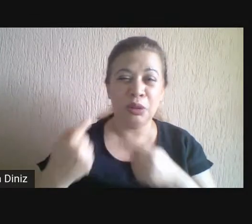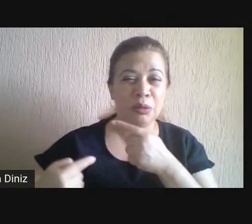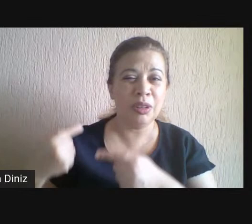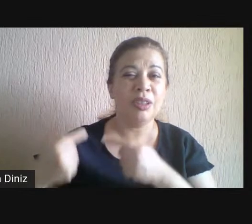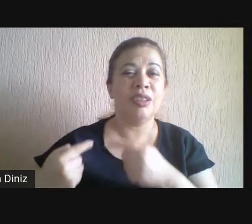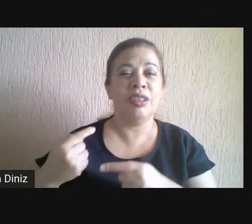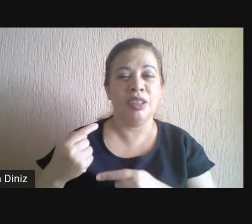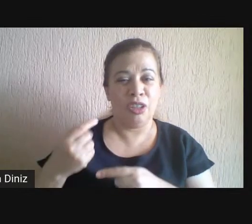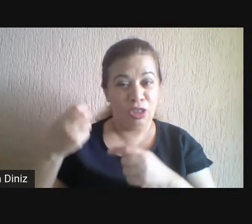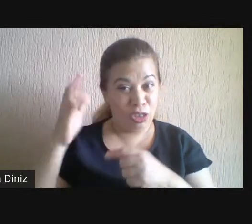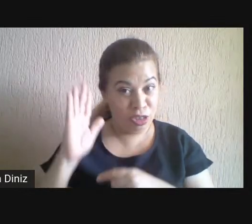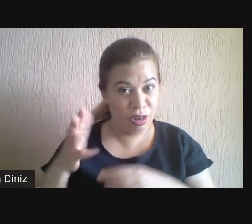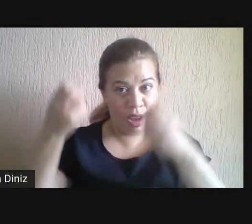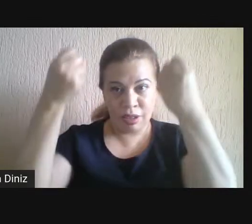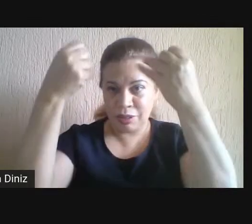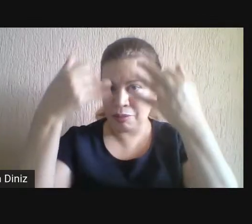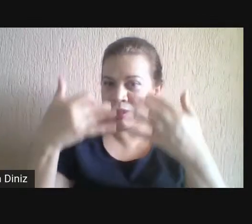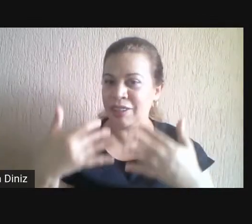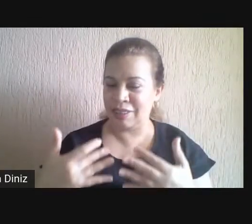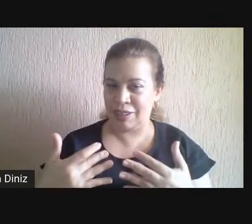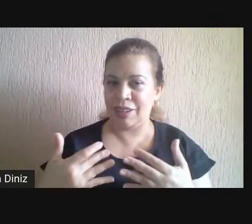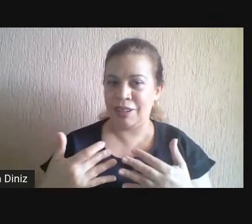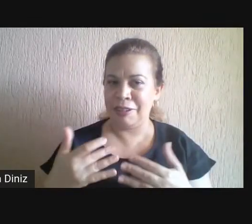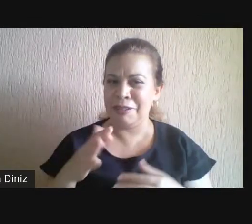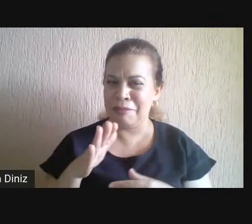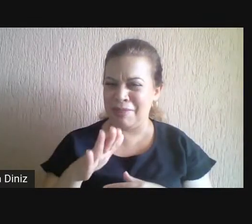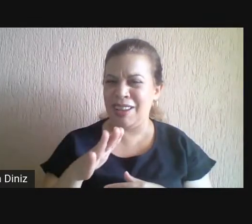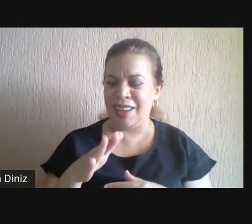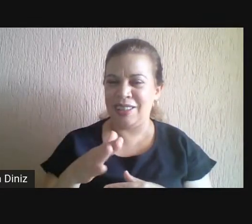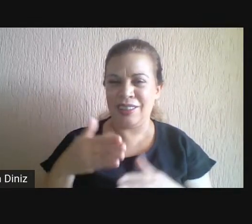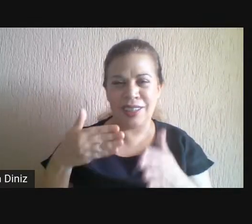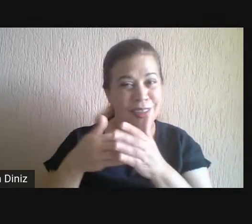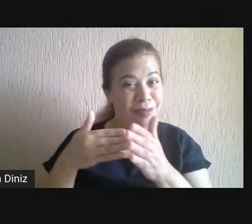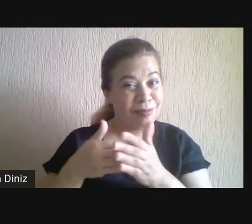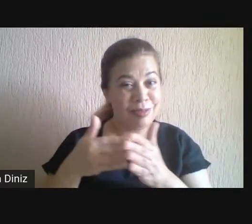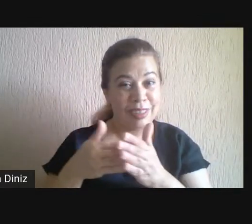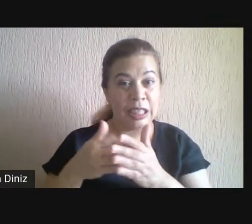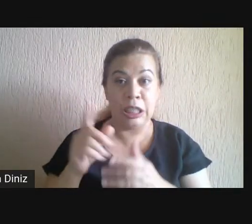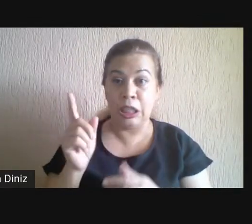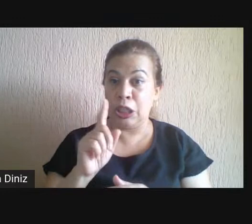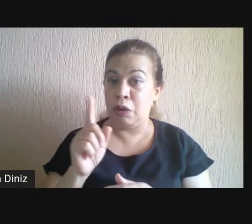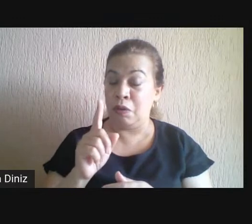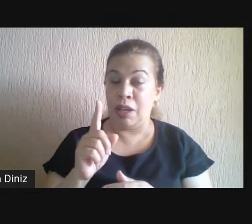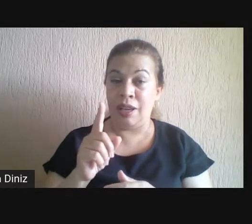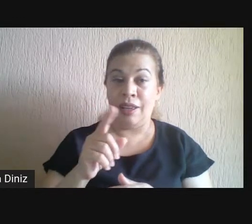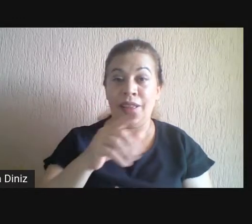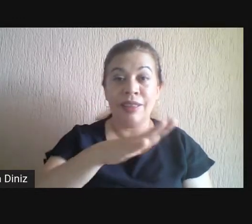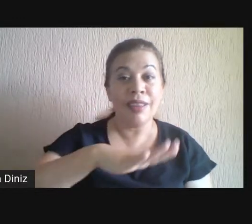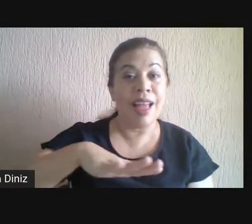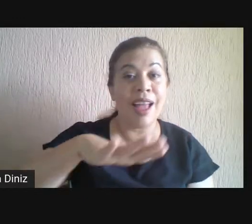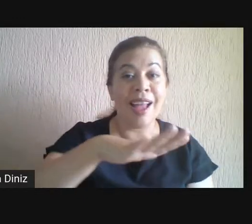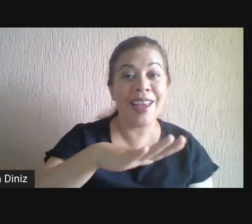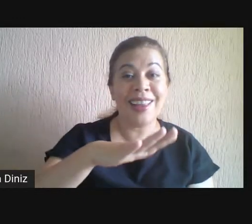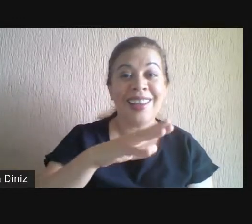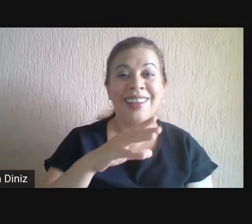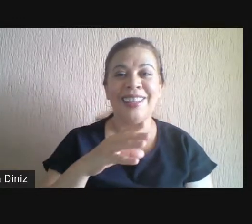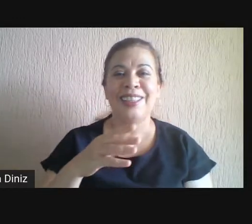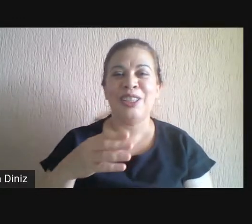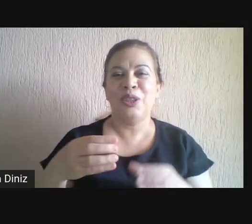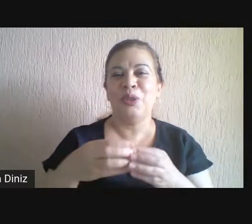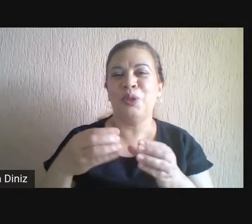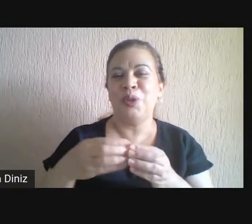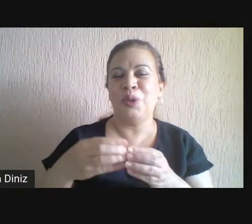referi anteriormente. E a resistência não foi da direita, porque a direita estava